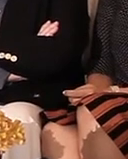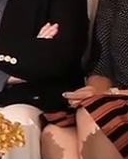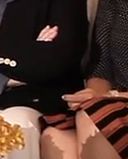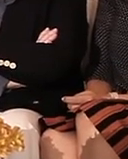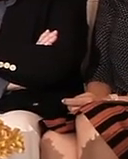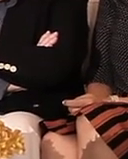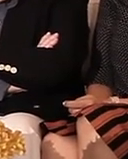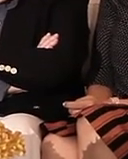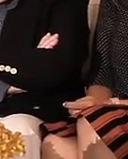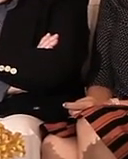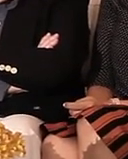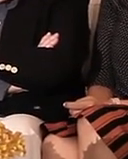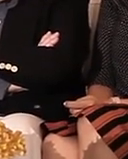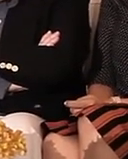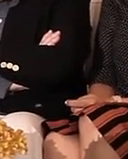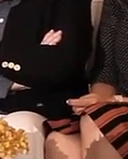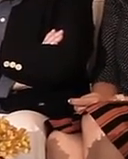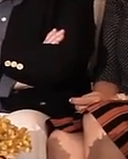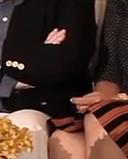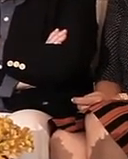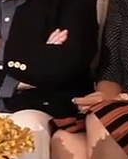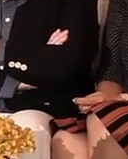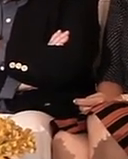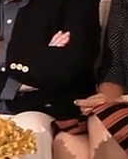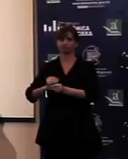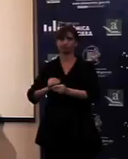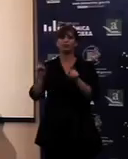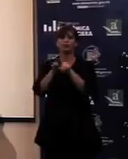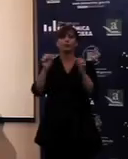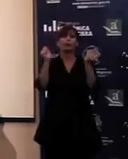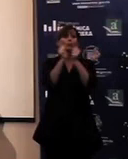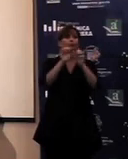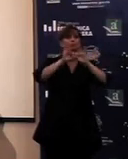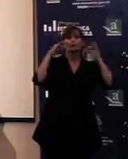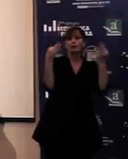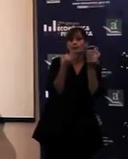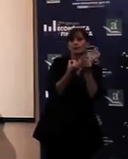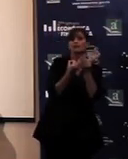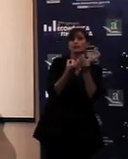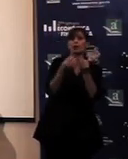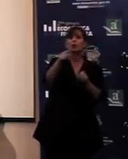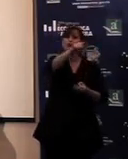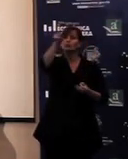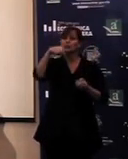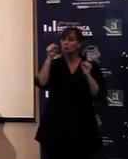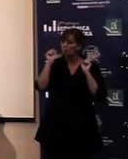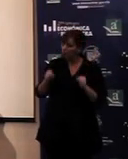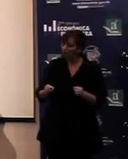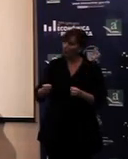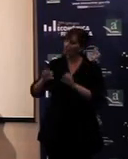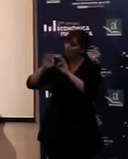manejarse, conducirse. Y no solamente eso, sino que también con sus familiares puedan aportarles, enseñarles,